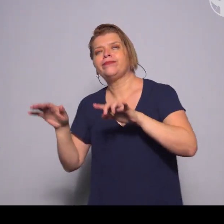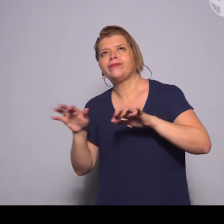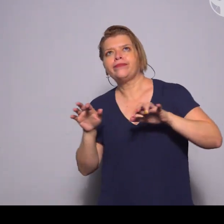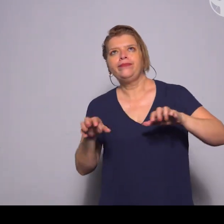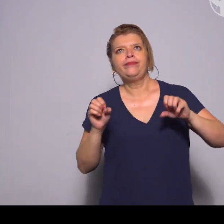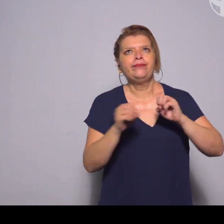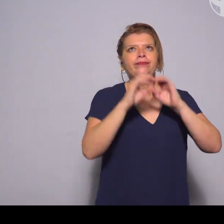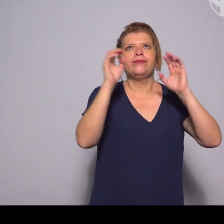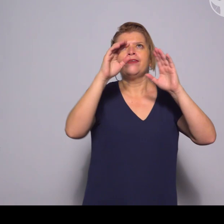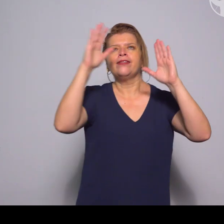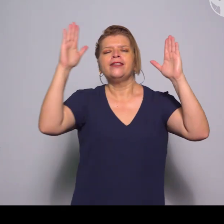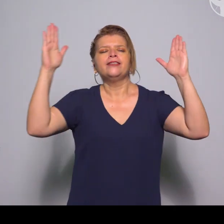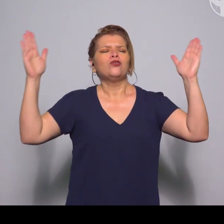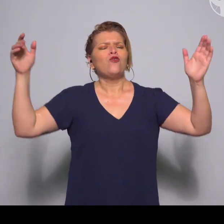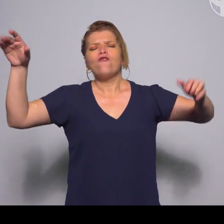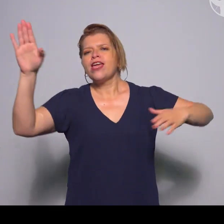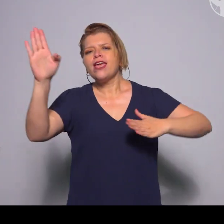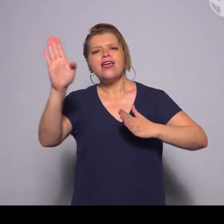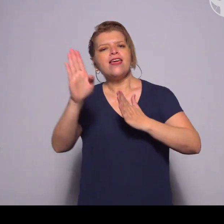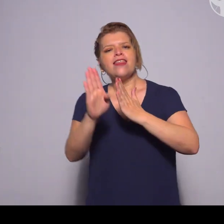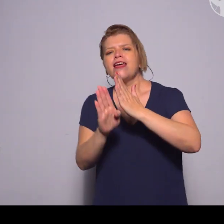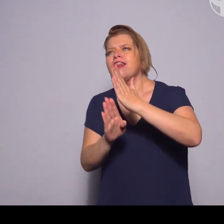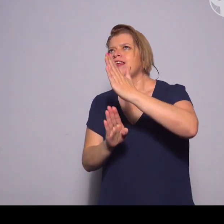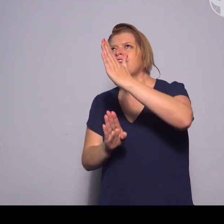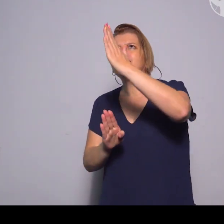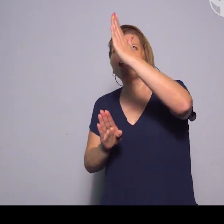fidelidad, grande es tu